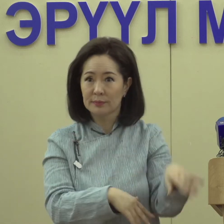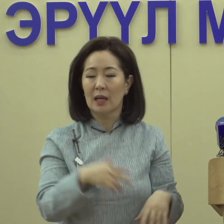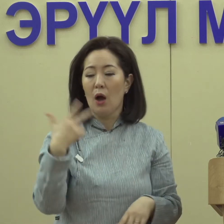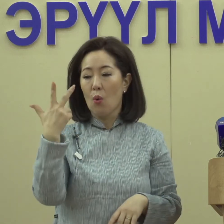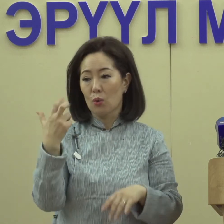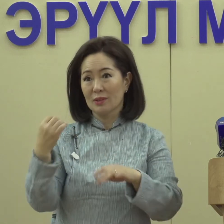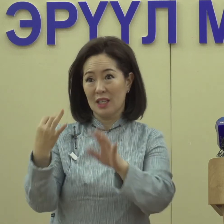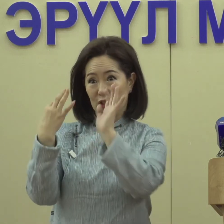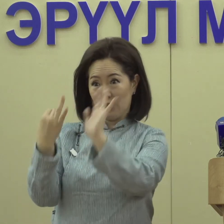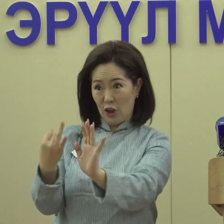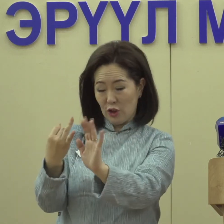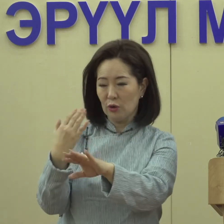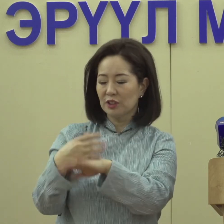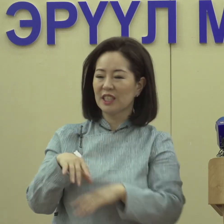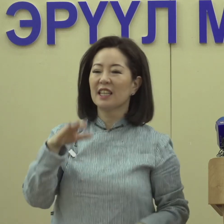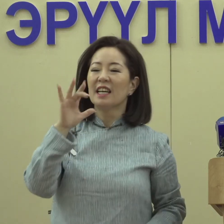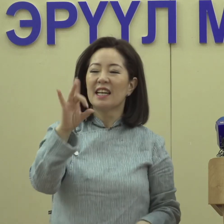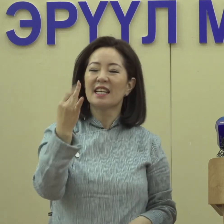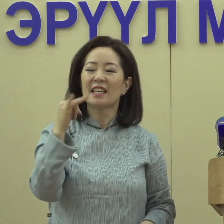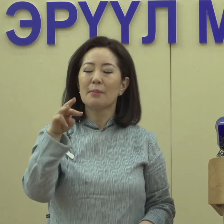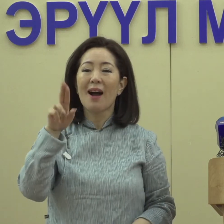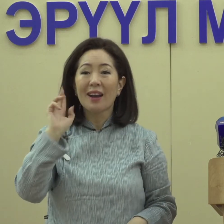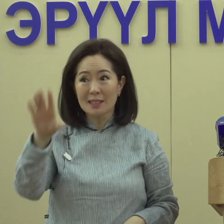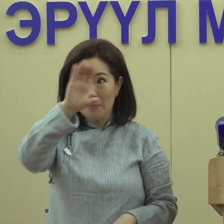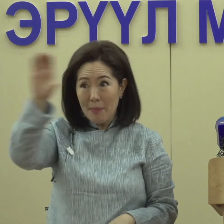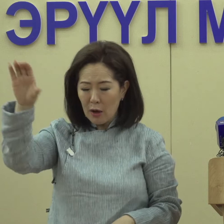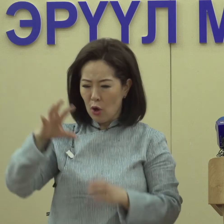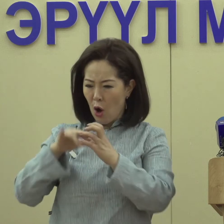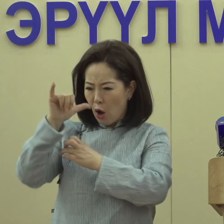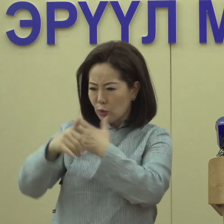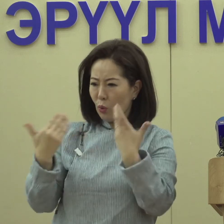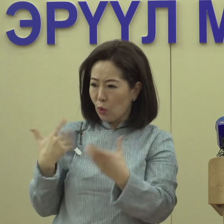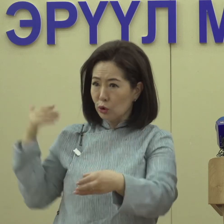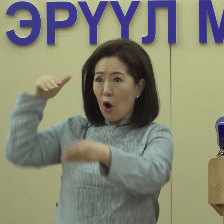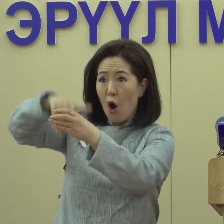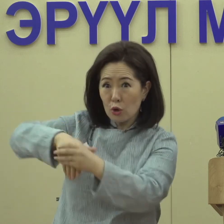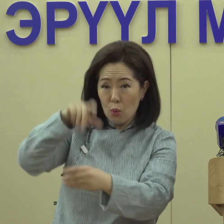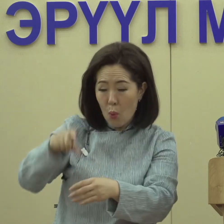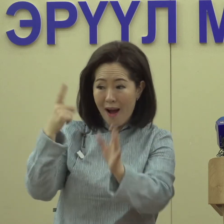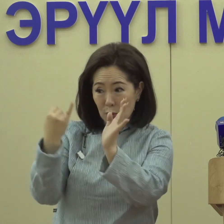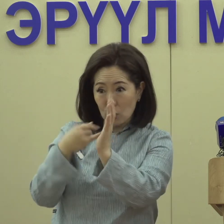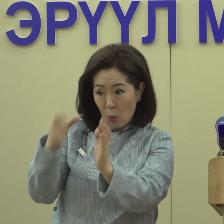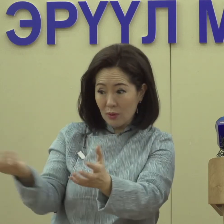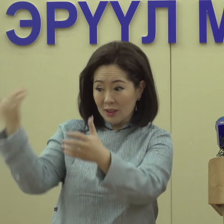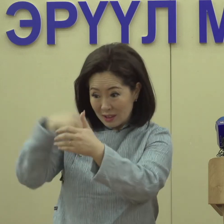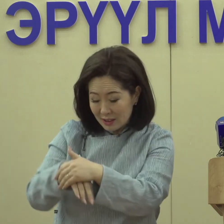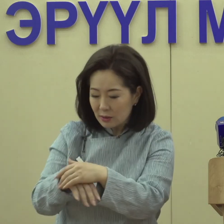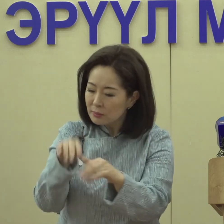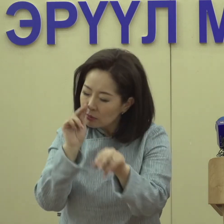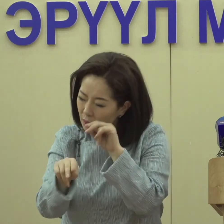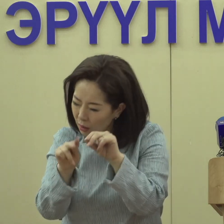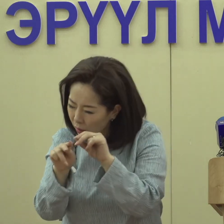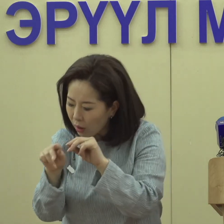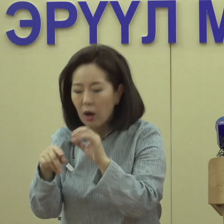ажиглалтанд Дермакс компани олон улсын хурлд оролцсон 14 оны эхний шинжилгээнд коронавирус мөн